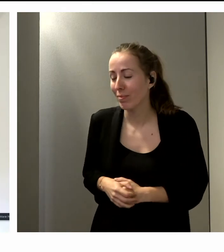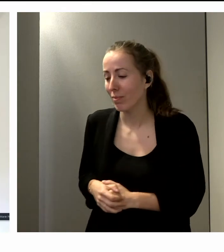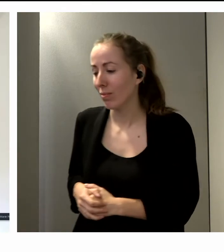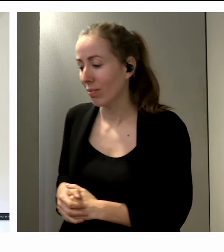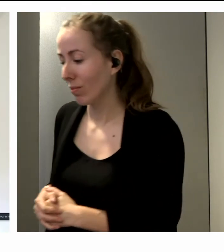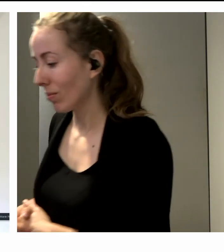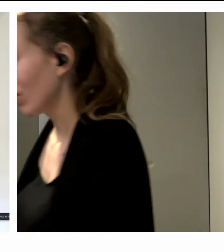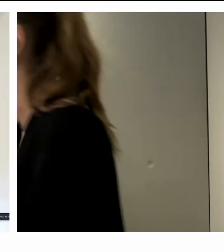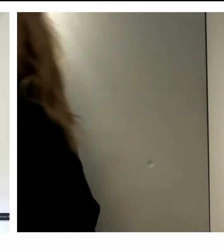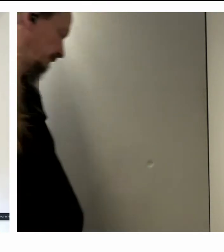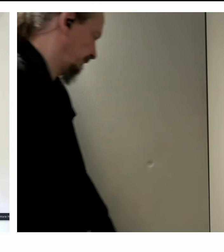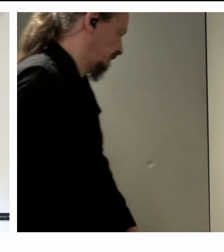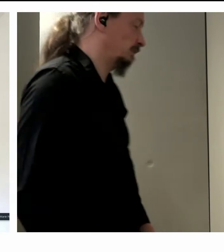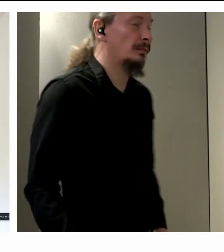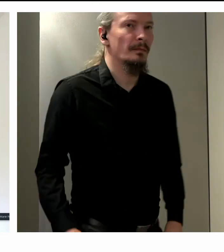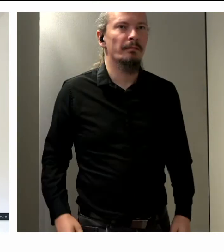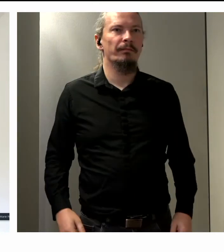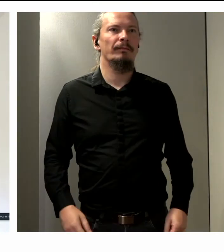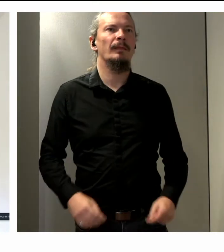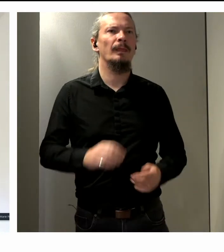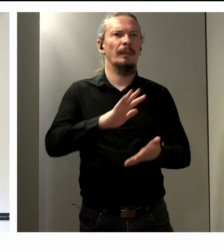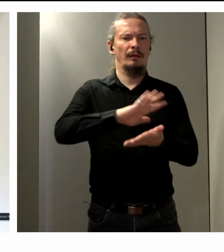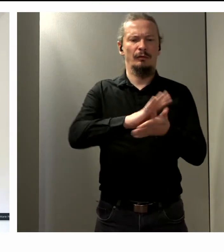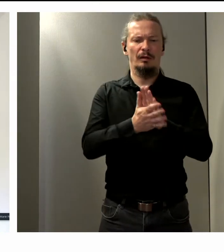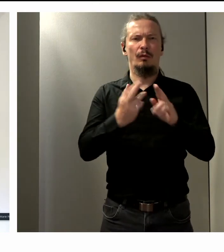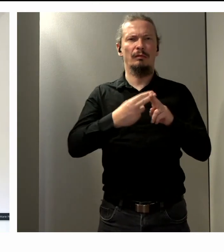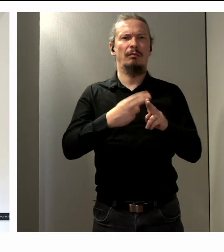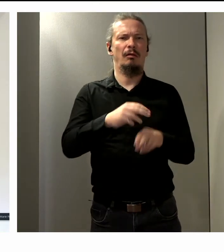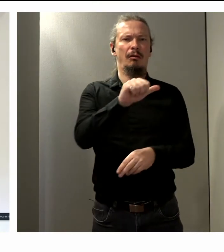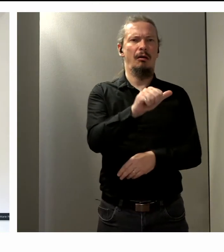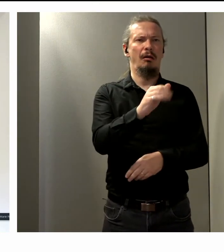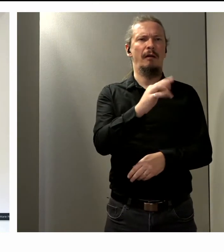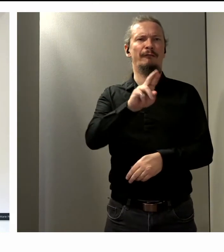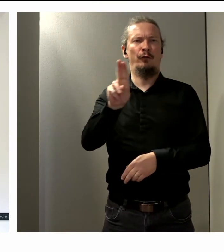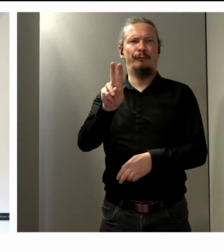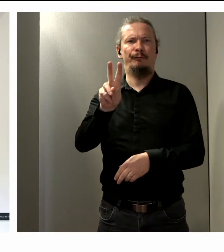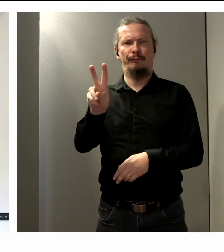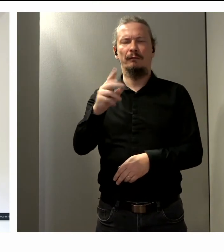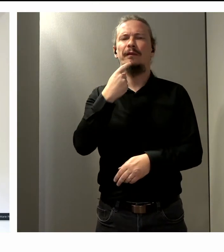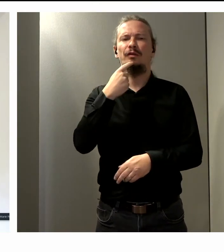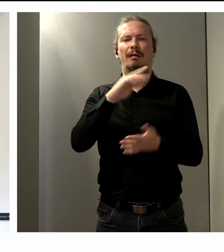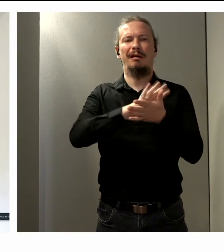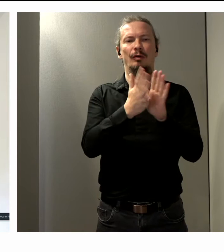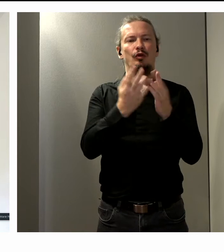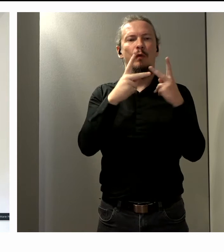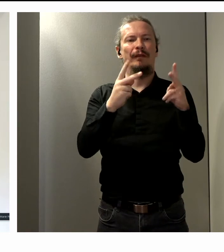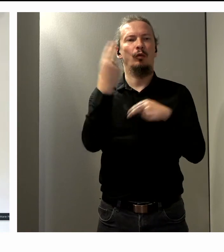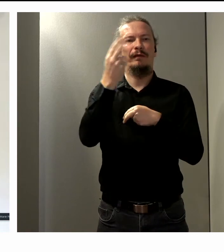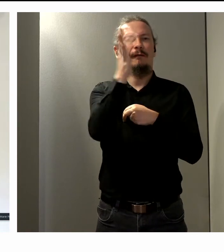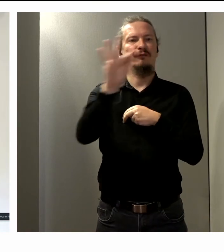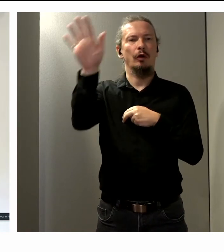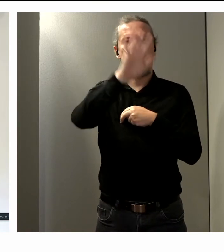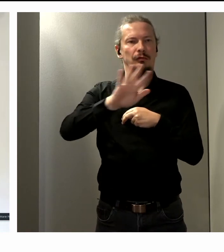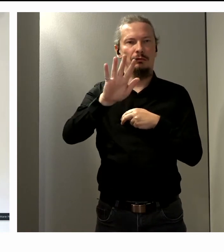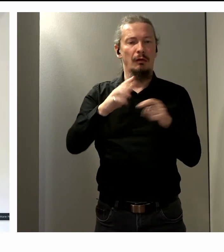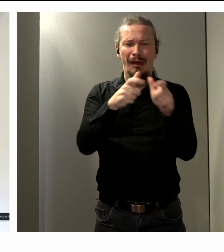Alors, la VUF, c'est l'Association des villes universitaires de France qui rassemble à peu près une centaine de collectivités de toute taille qui se